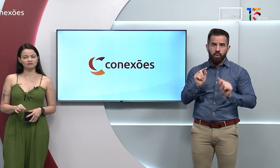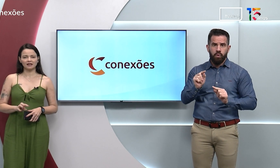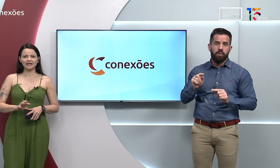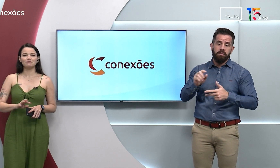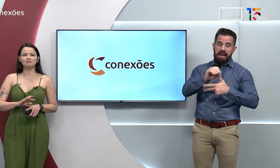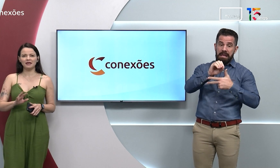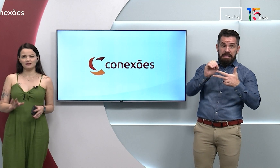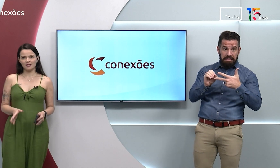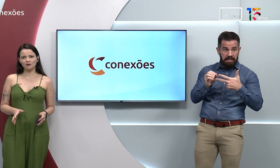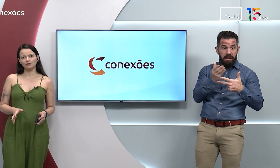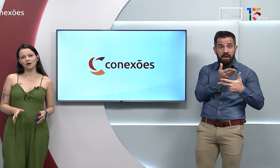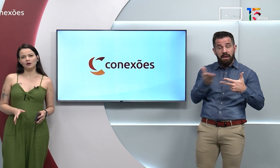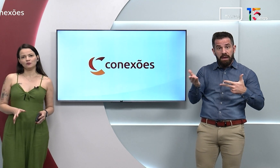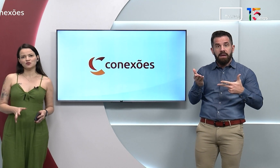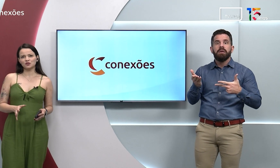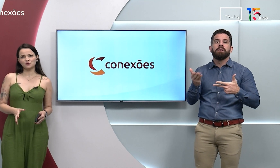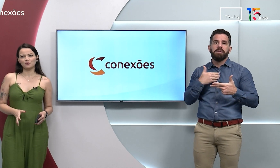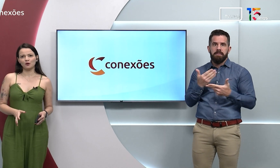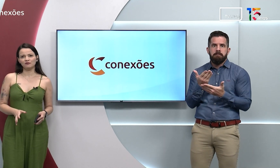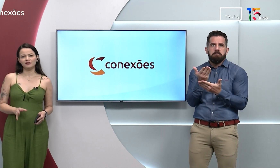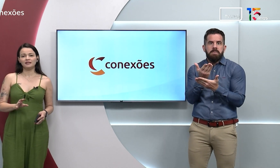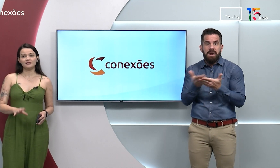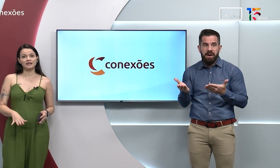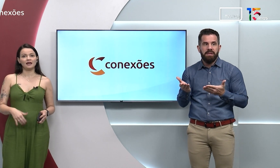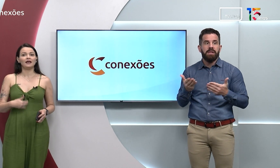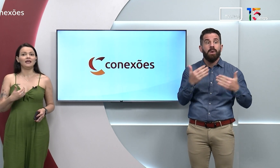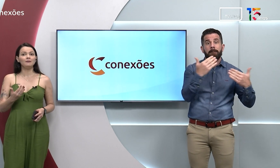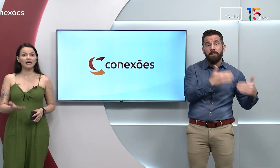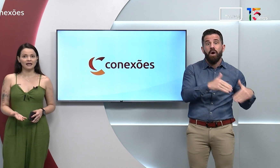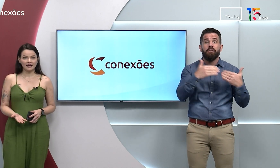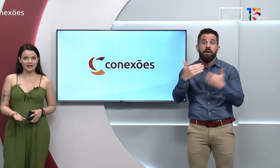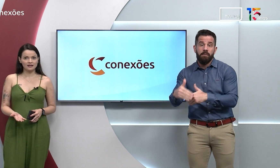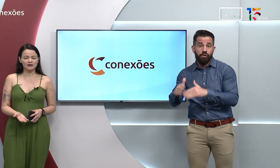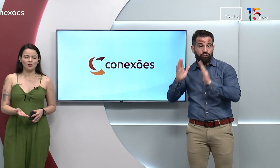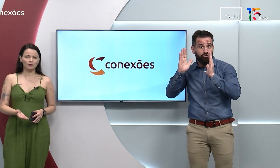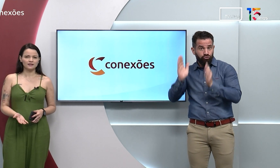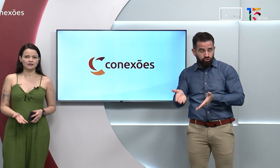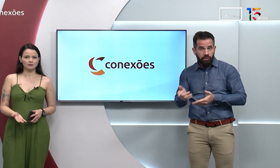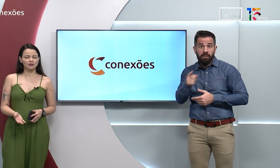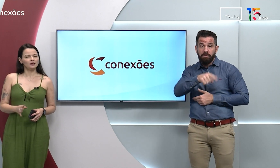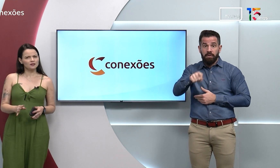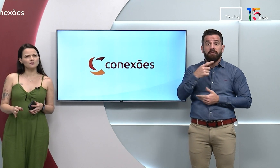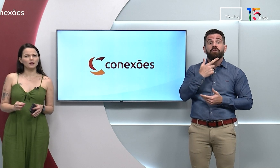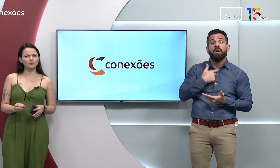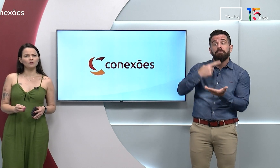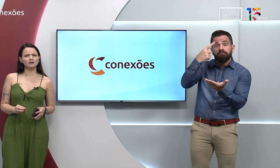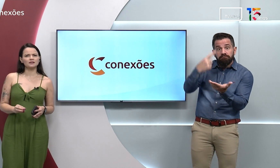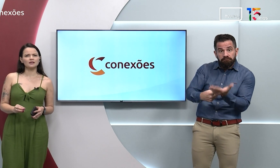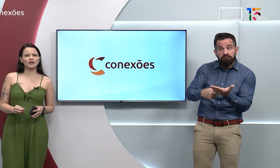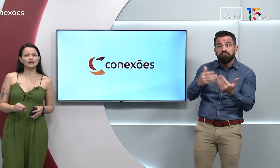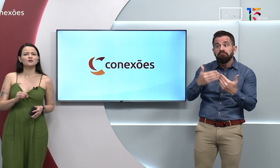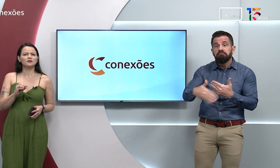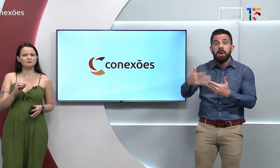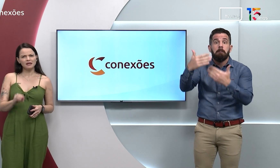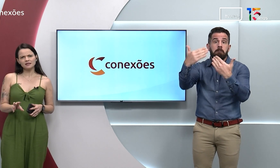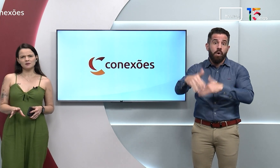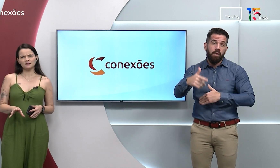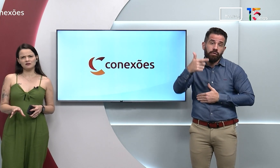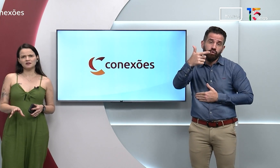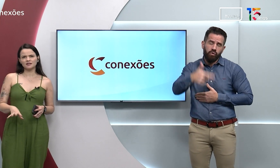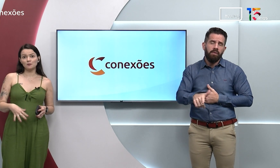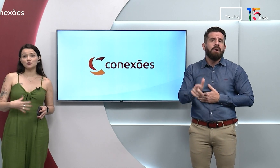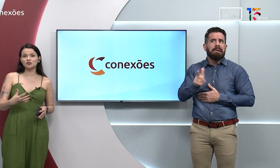Enem, para quem perdeu os dias de prova e quiser remarcar o exame, isso para algumas questões